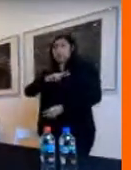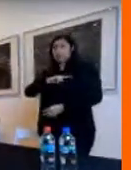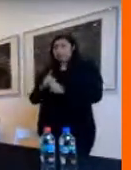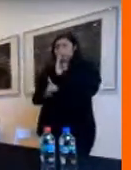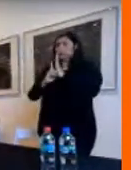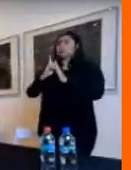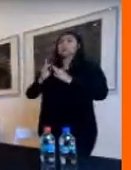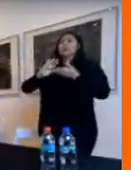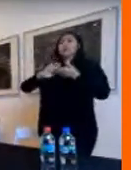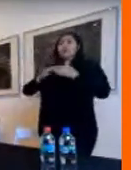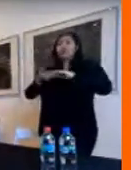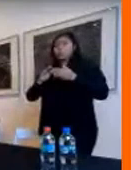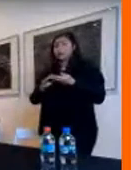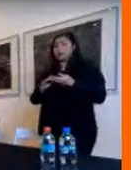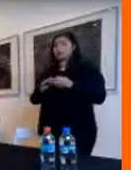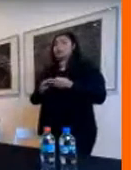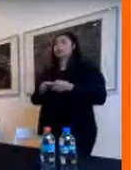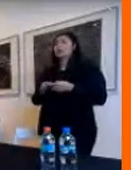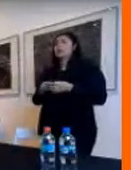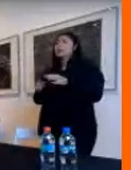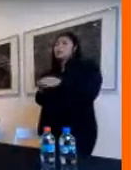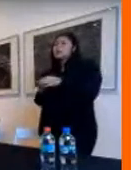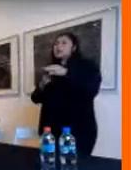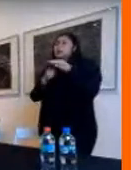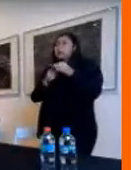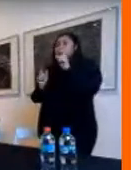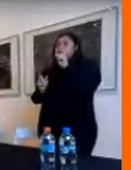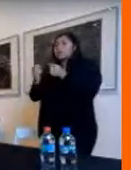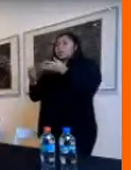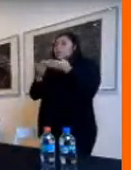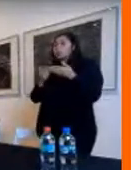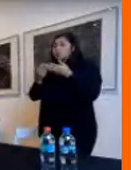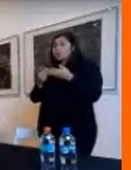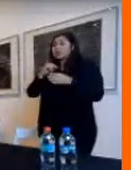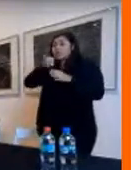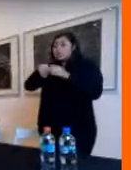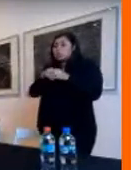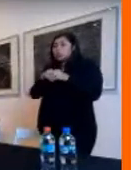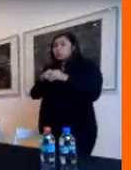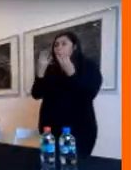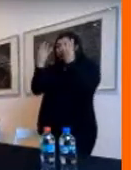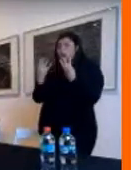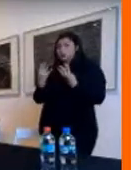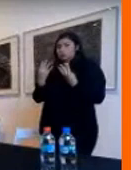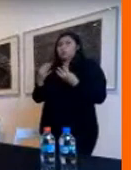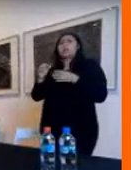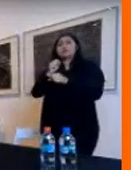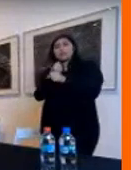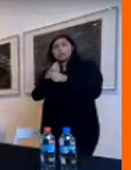comunidad penitenciaria, principalmente con los estudiantes dentro de las escuelas de la cárcel, esos talleres y estas actividades de